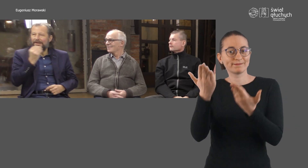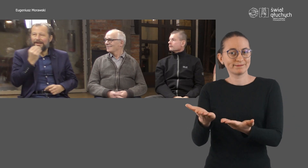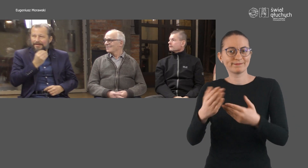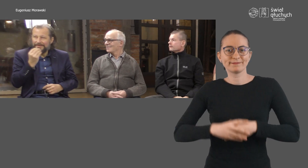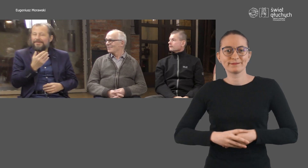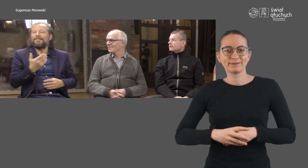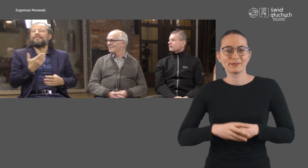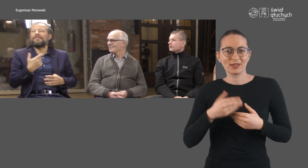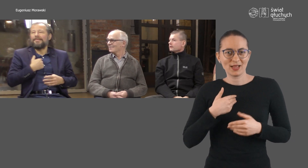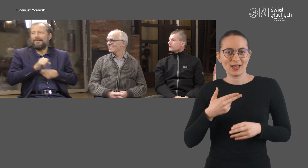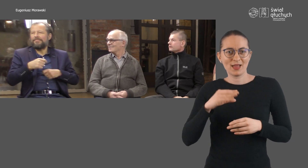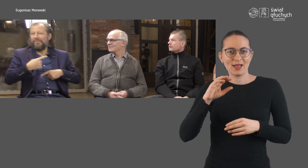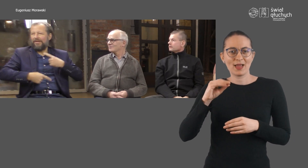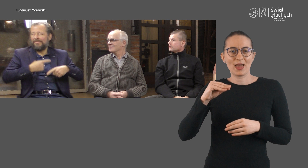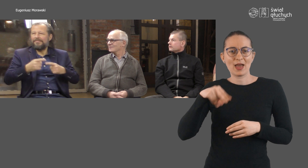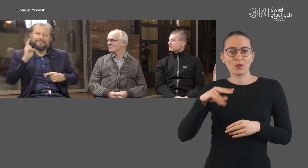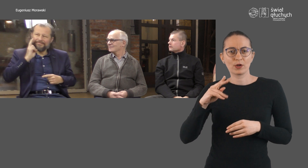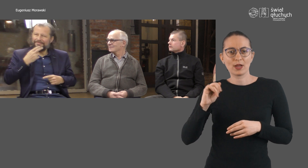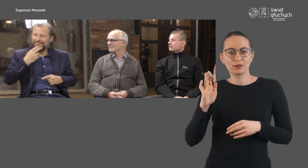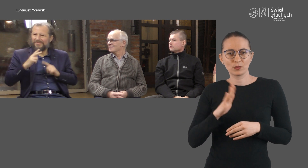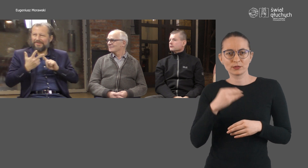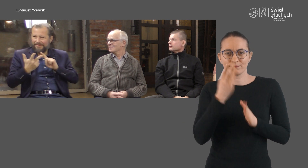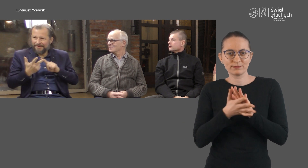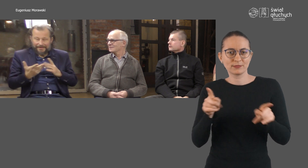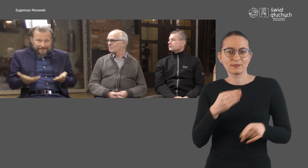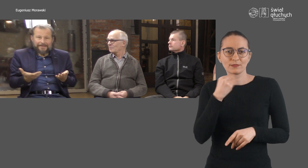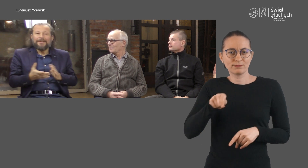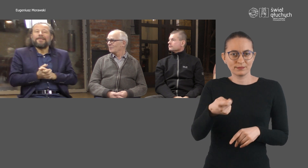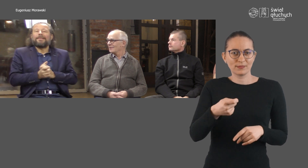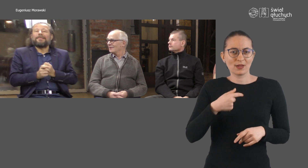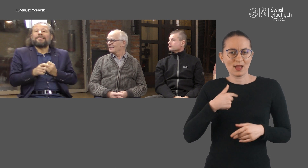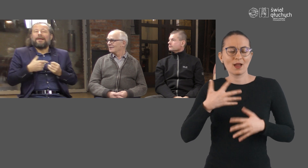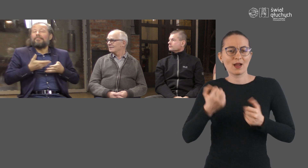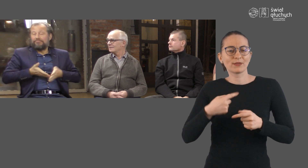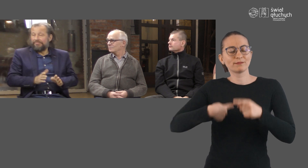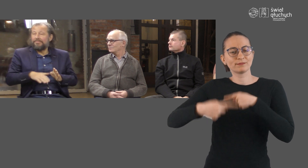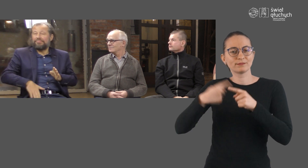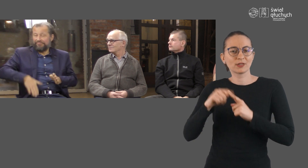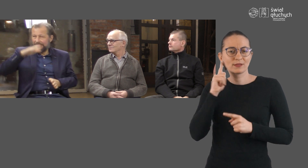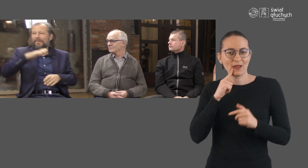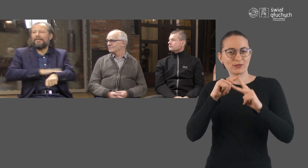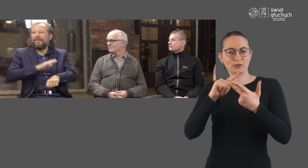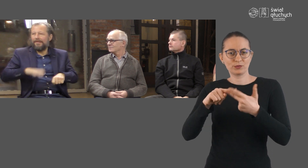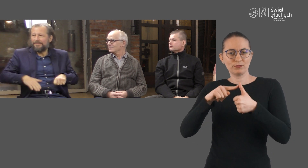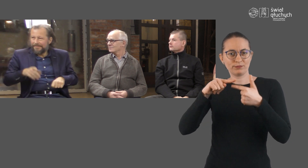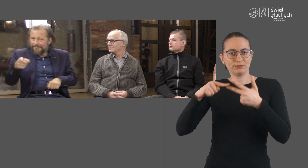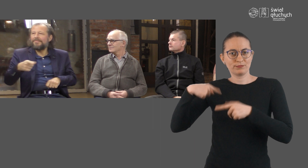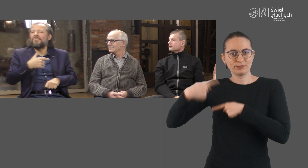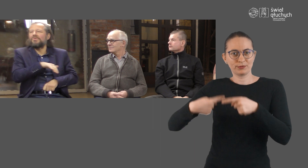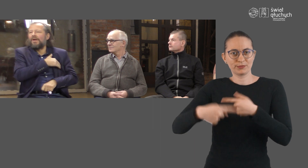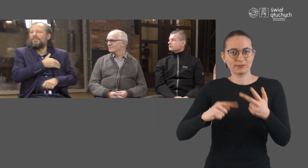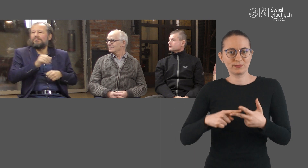Nazywam się Eugeniusz Morawski. Z pokolenia na pokolenie jestem osobą głuchą, to już jest 3.